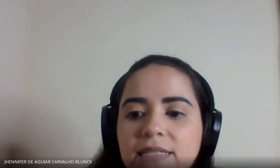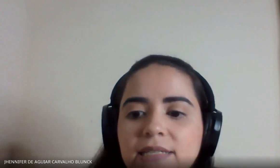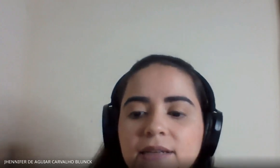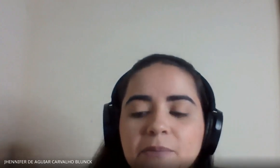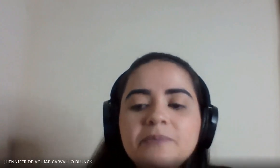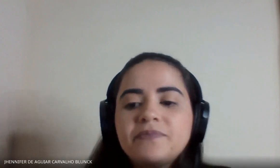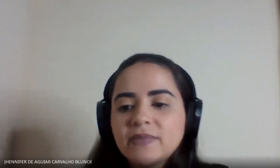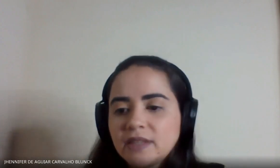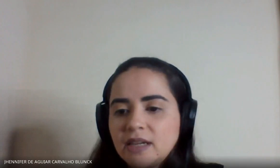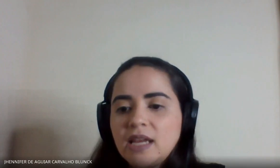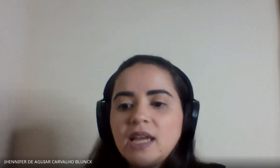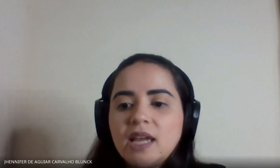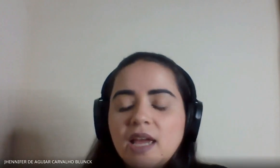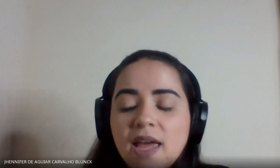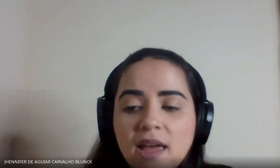mas